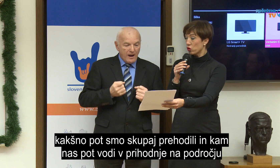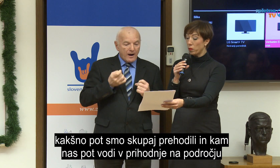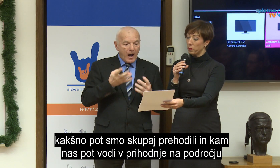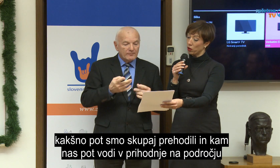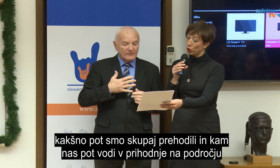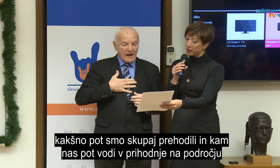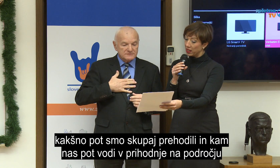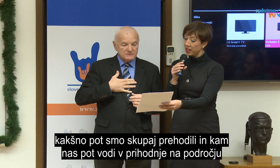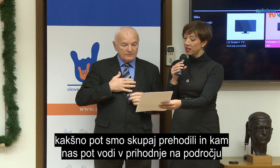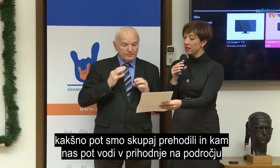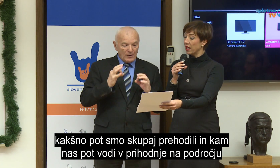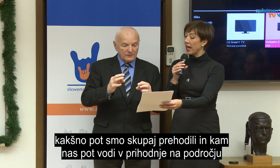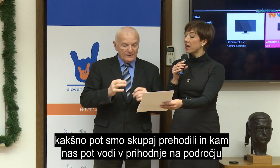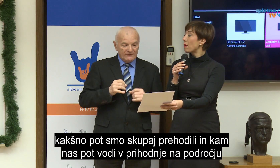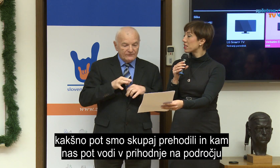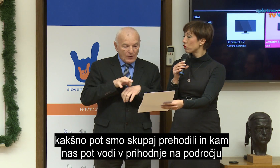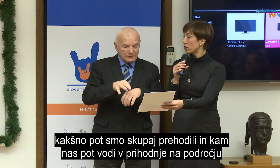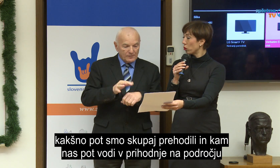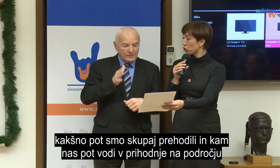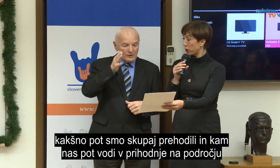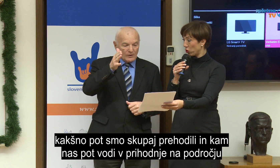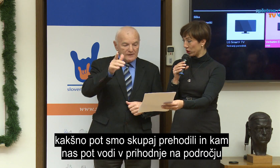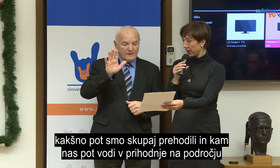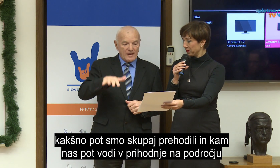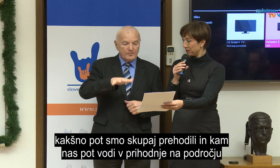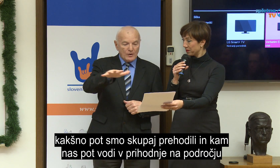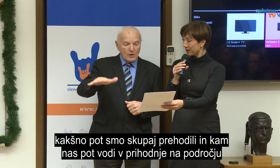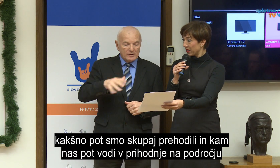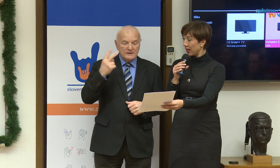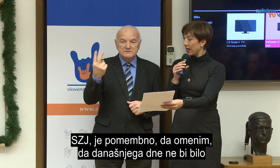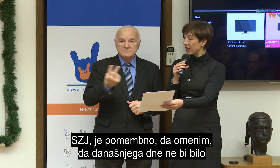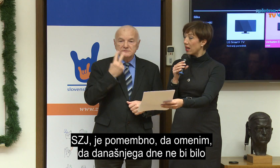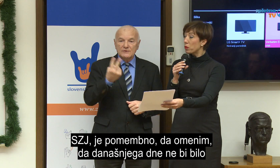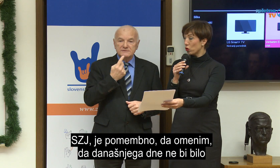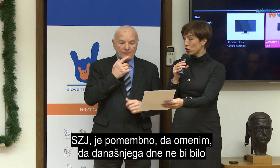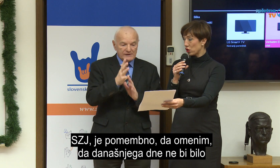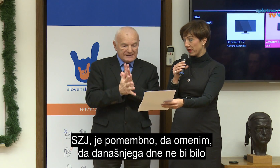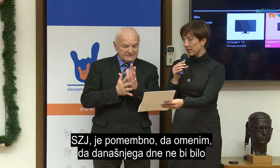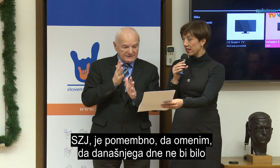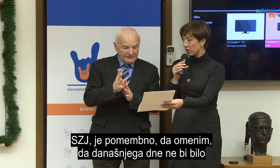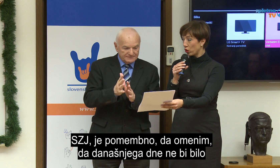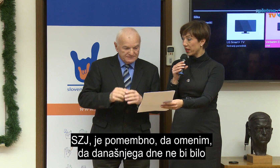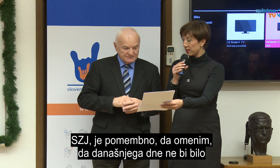skupaj odhodili in kam nas vodi pot v prihodnje na področju slovenskega znakovnega